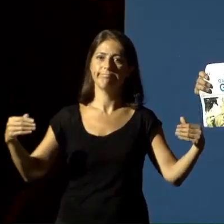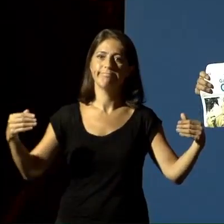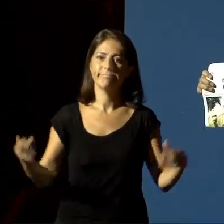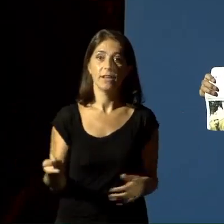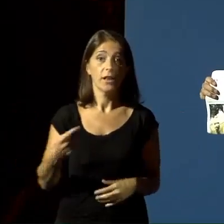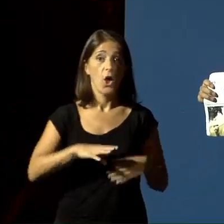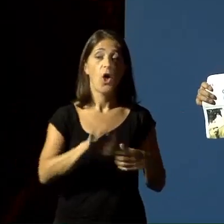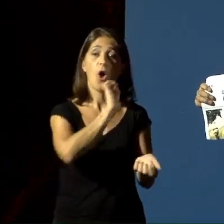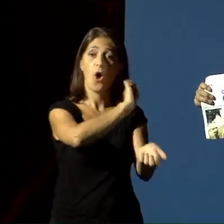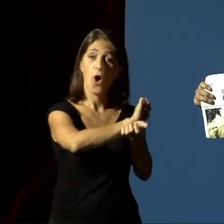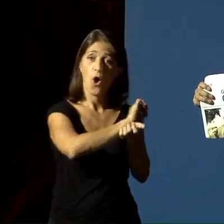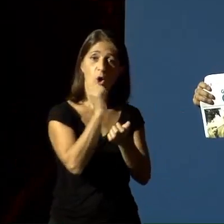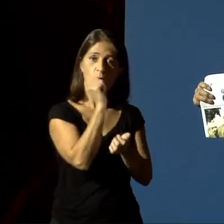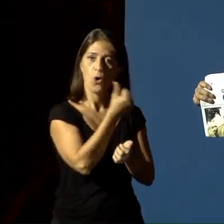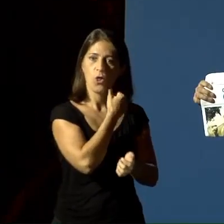Código Penal.